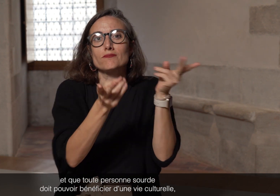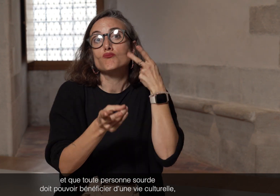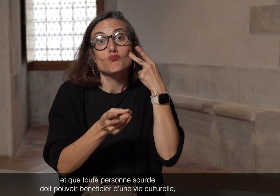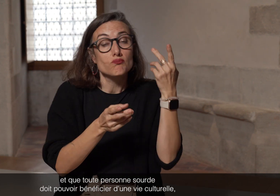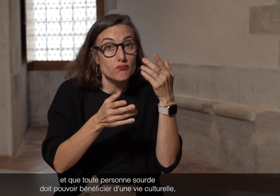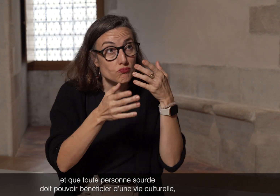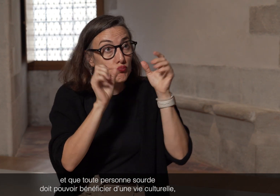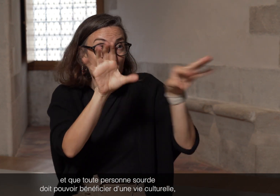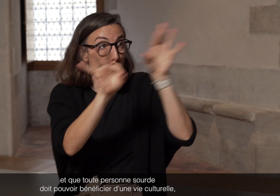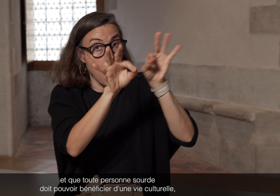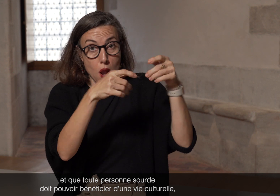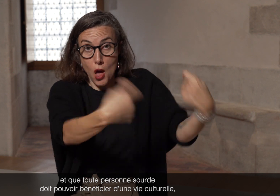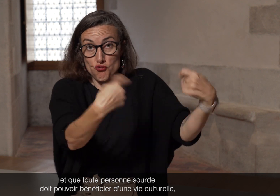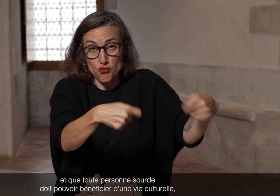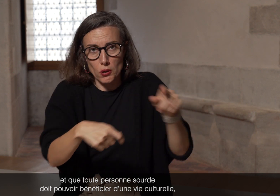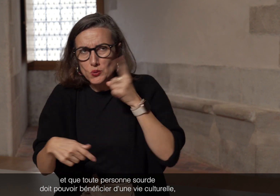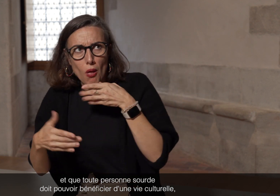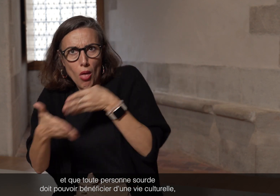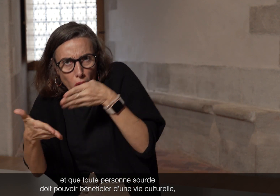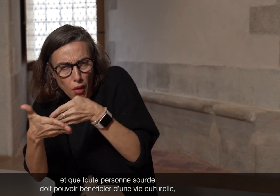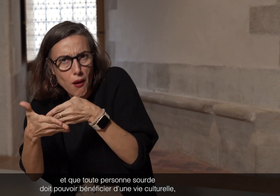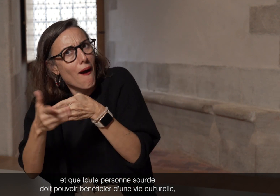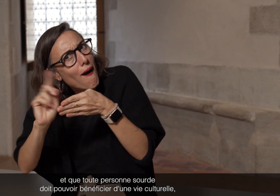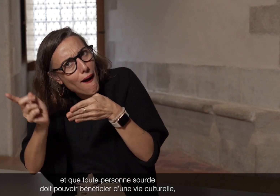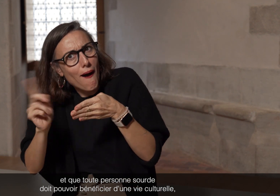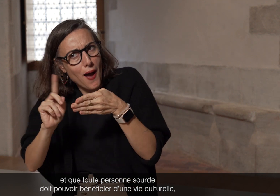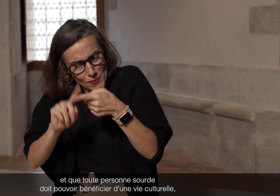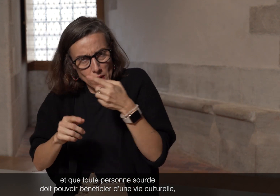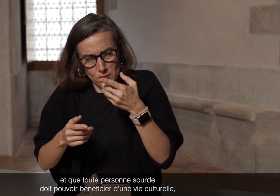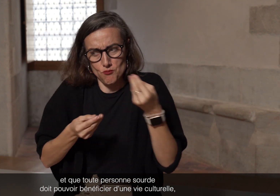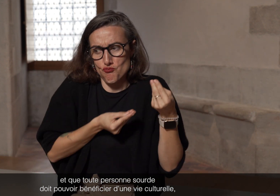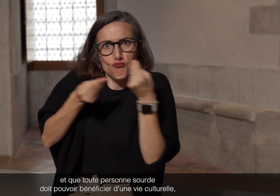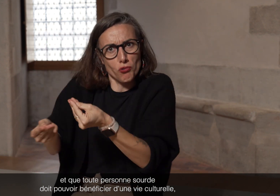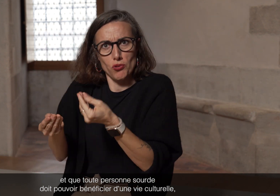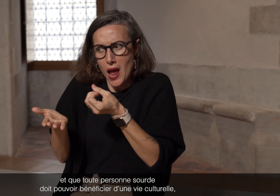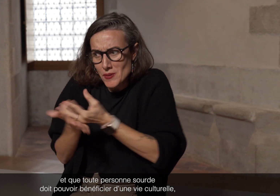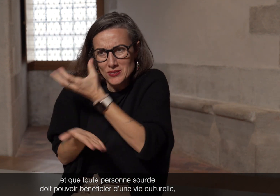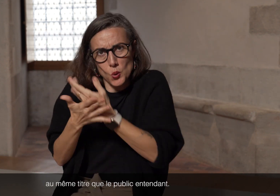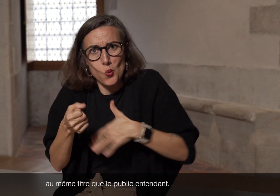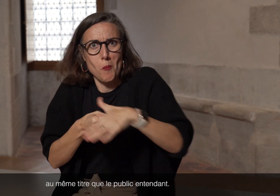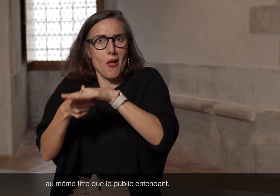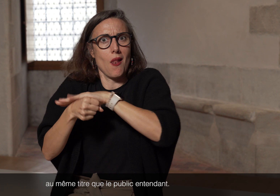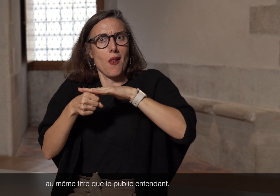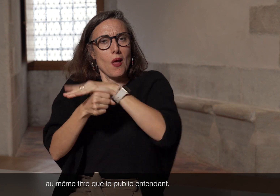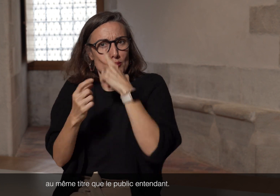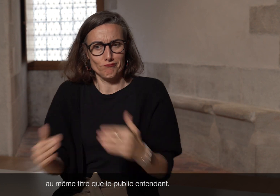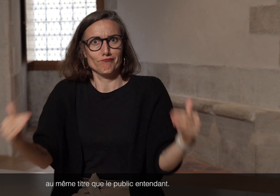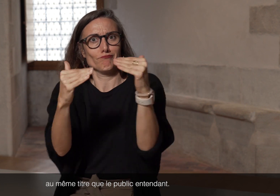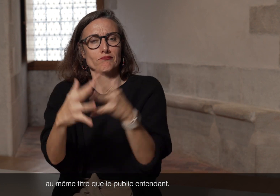sourde doit pouvoir bénéficier d'une vie culturelle, au même titre que le public entendant.